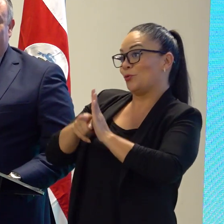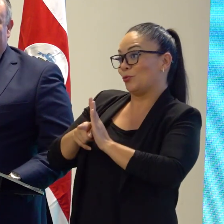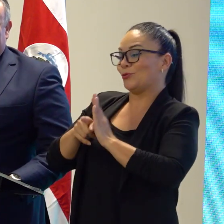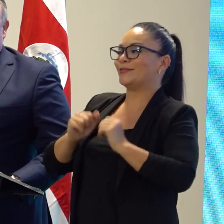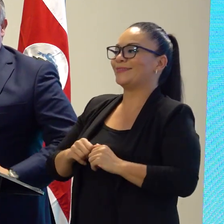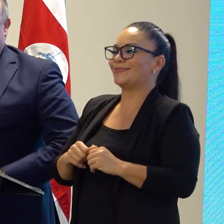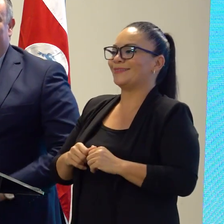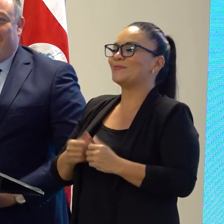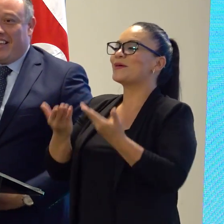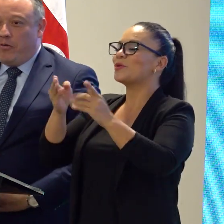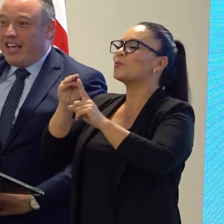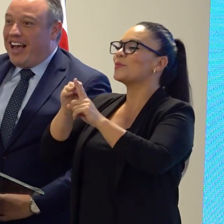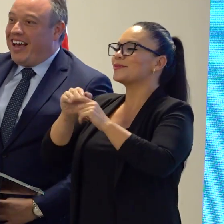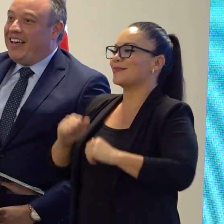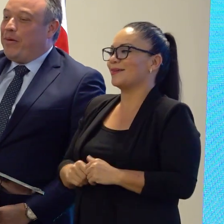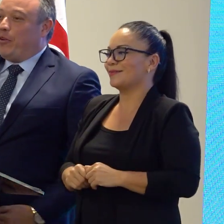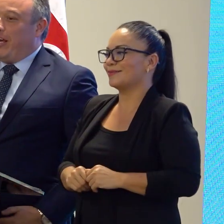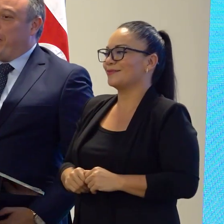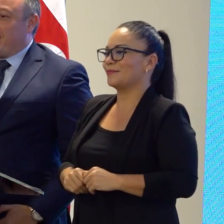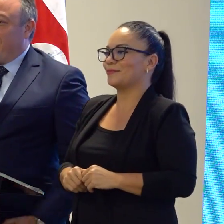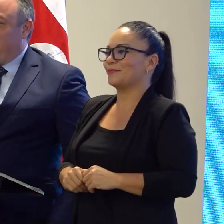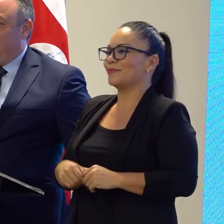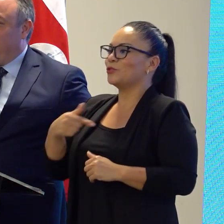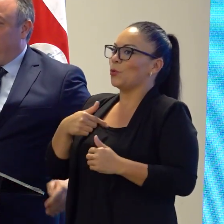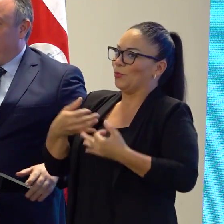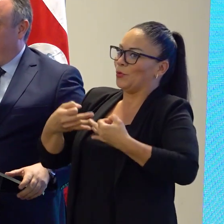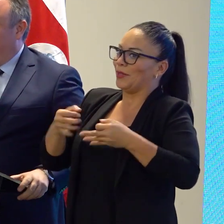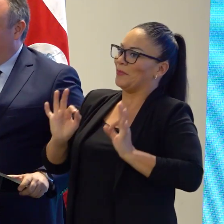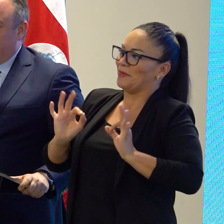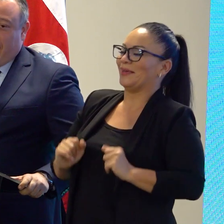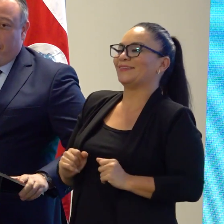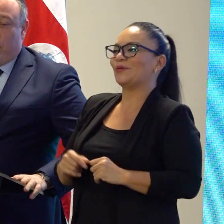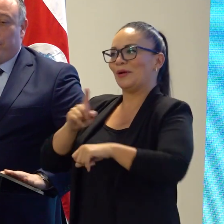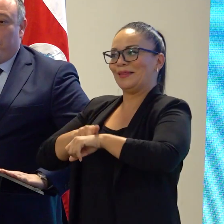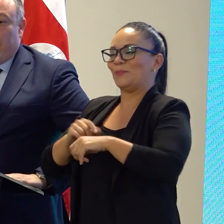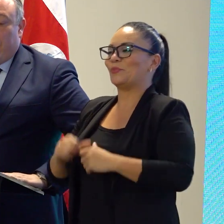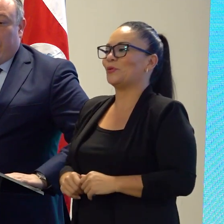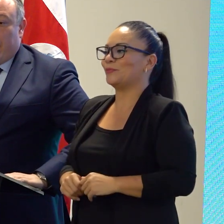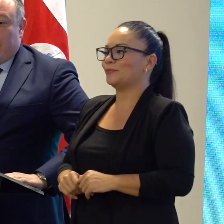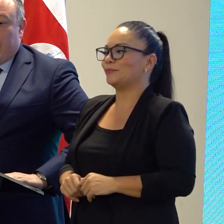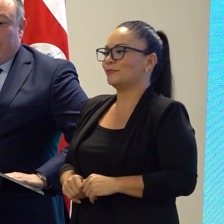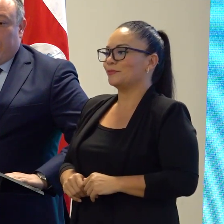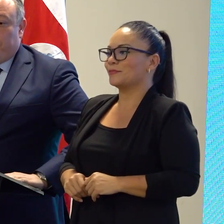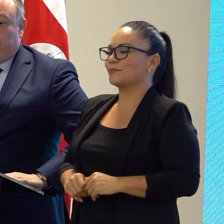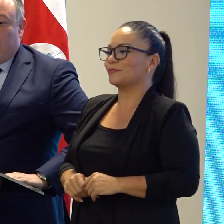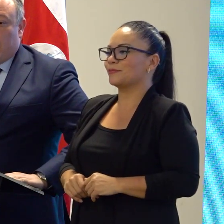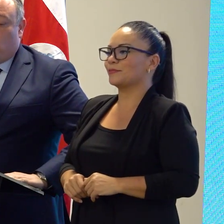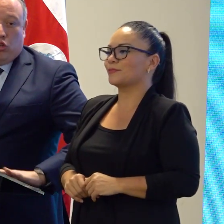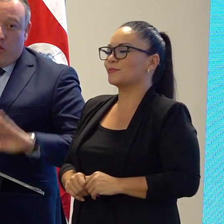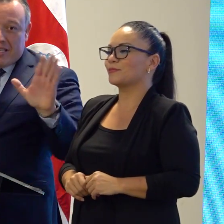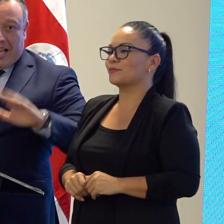dirigir este mensaje y voy a portarme bastante bien con ese tiempo y